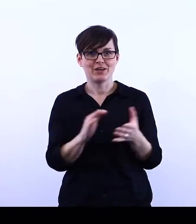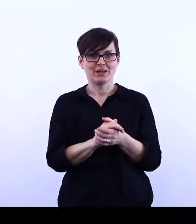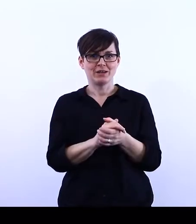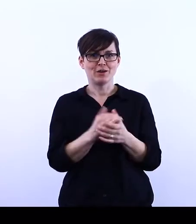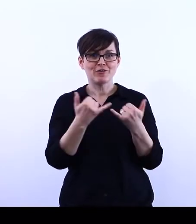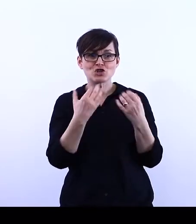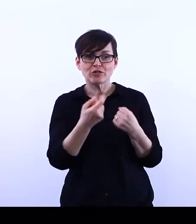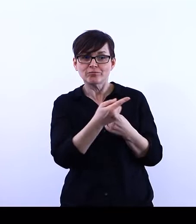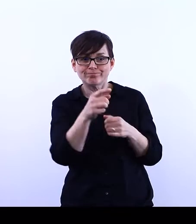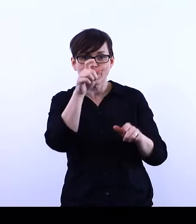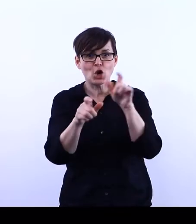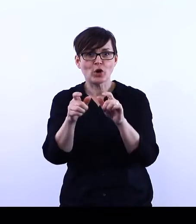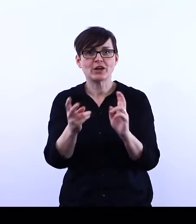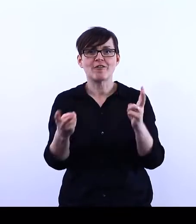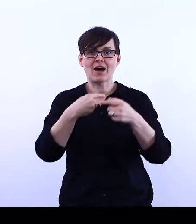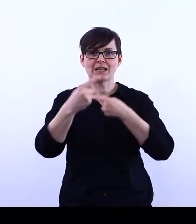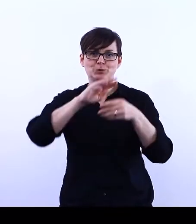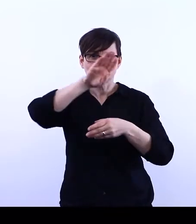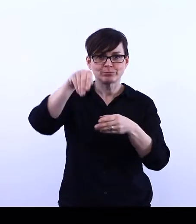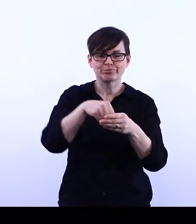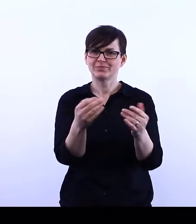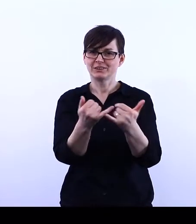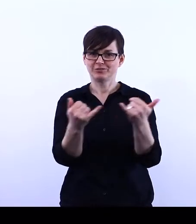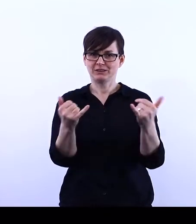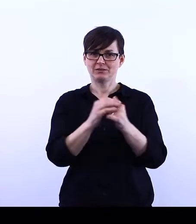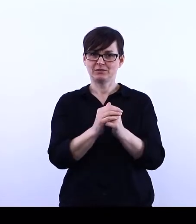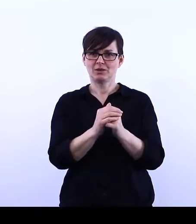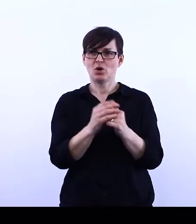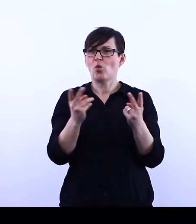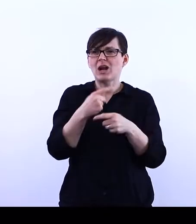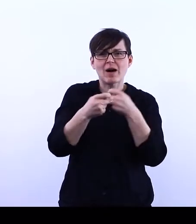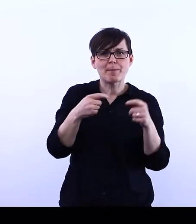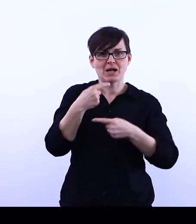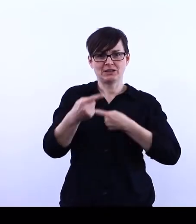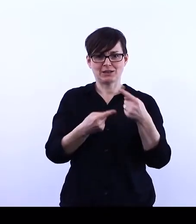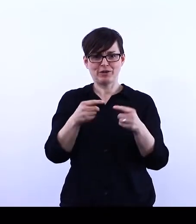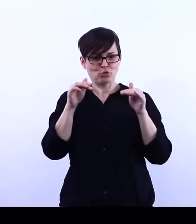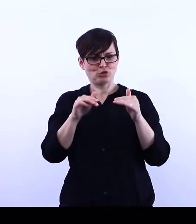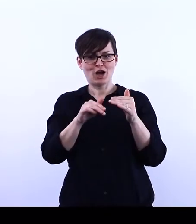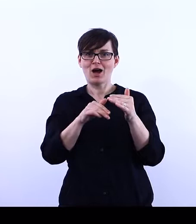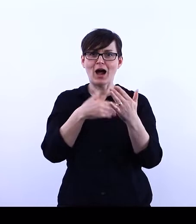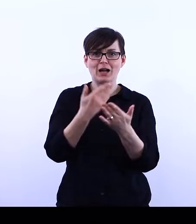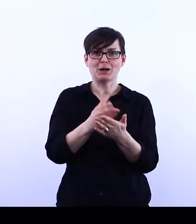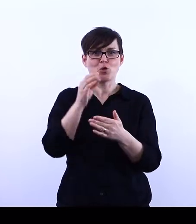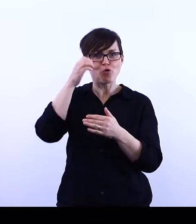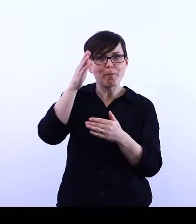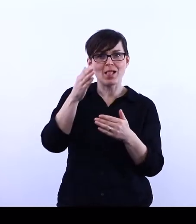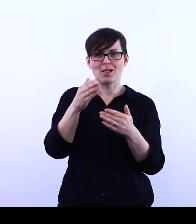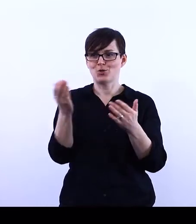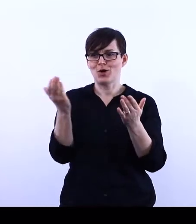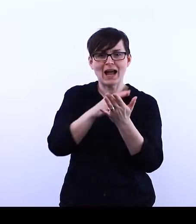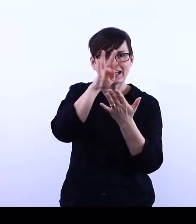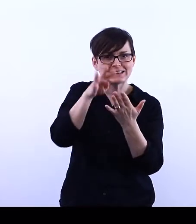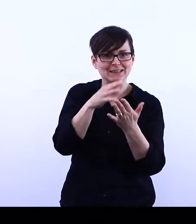einbeziehen? Wie können wir sozusagen unsere Verbandsentwicklung im Sinne von unseren Bildungsangeboten, unserer Einsatzplanung, unserer